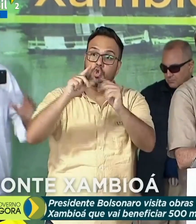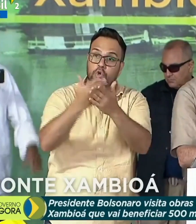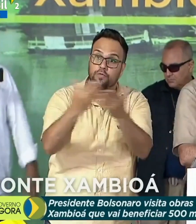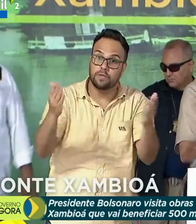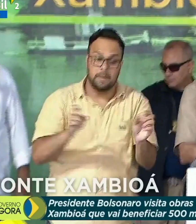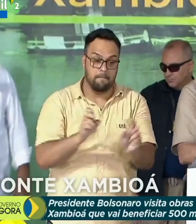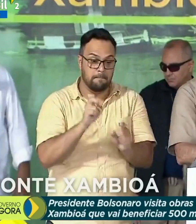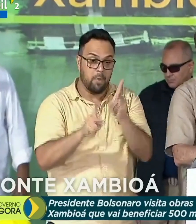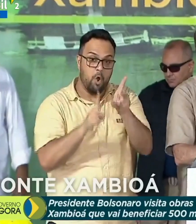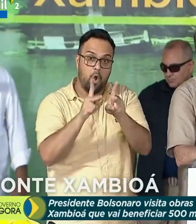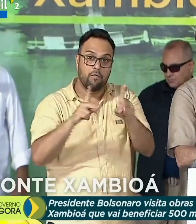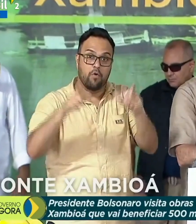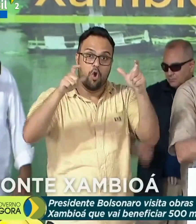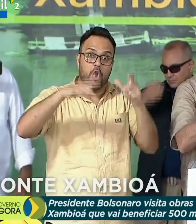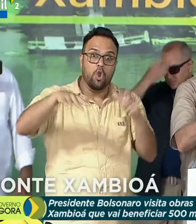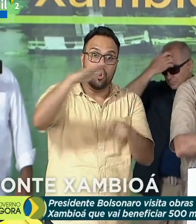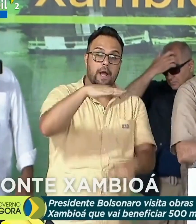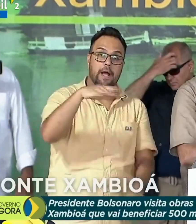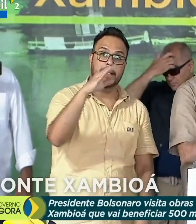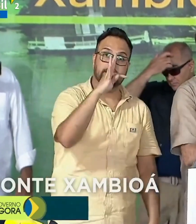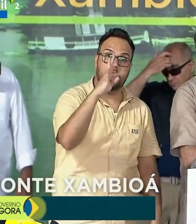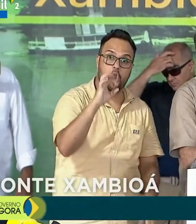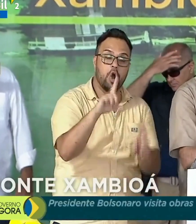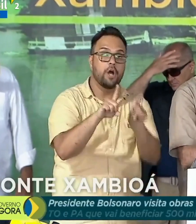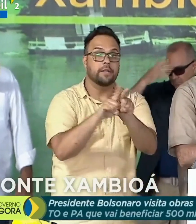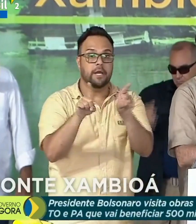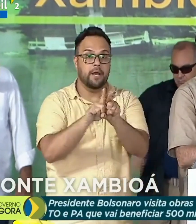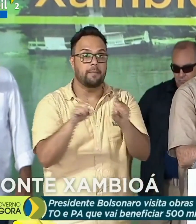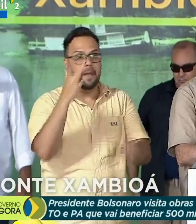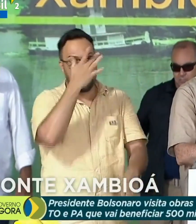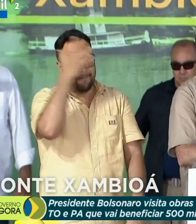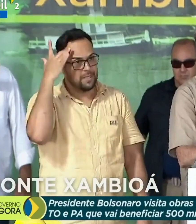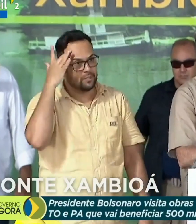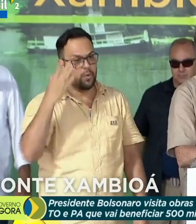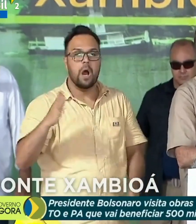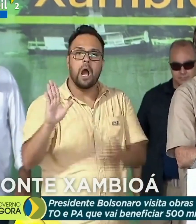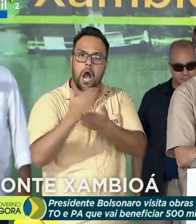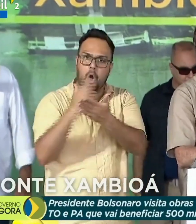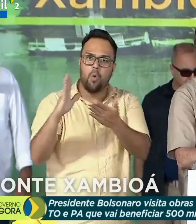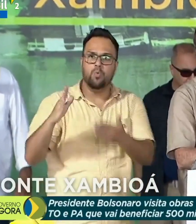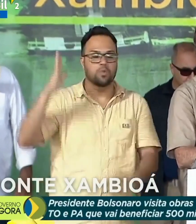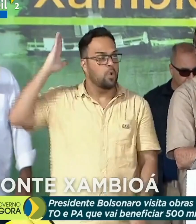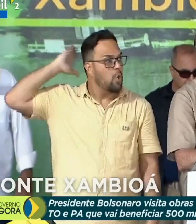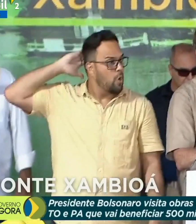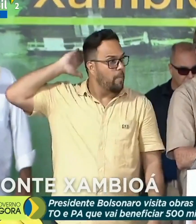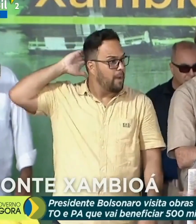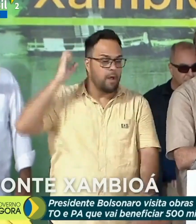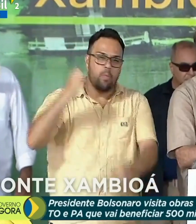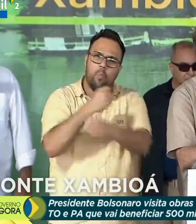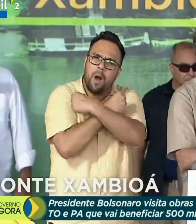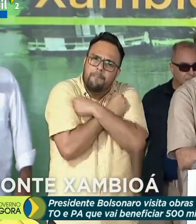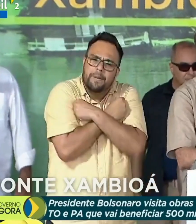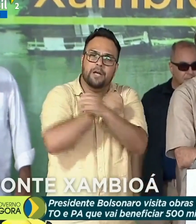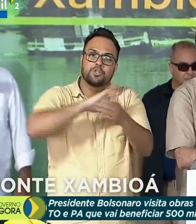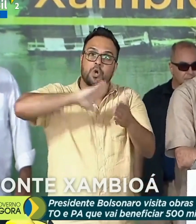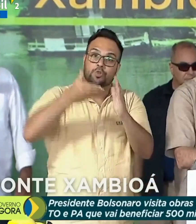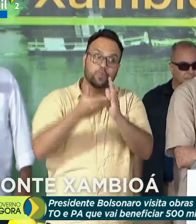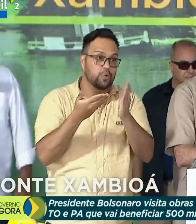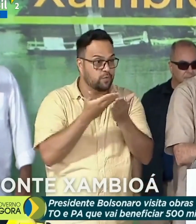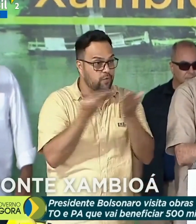dessa região, de Tocantins e também gente do Pará que está aqui, um grande abraço a todos